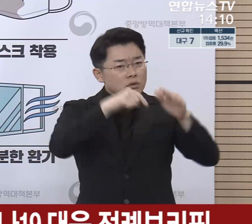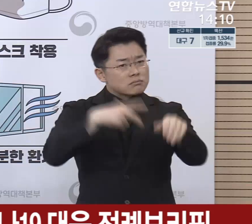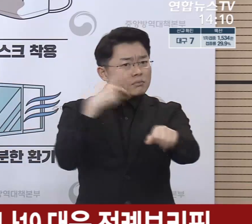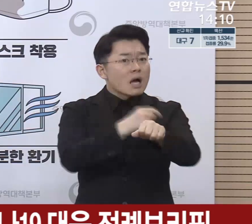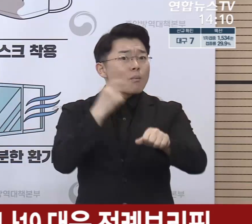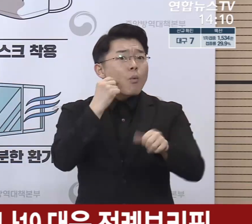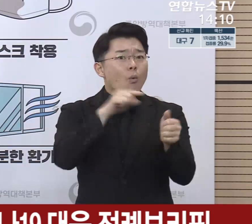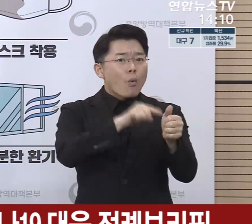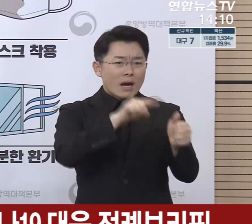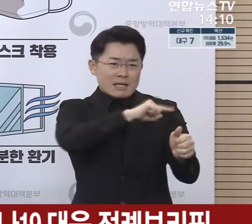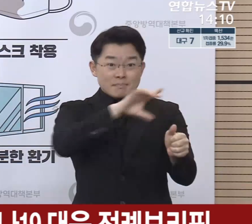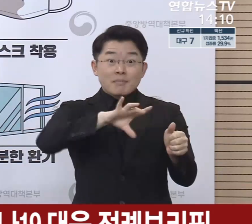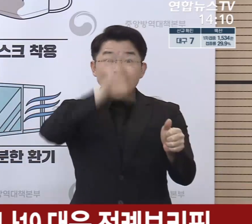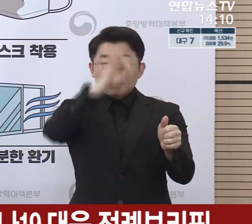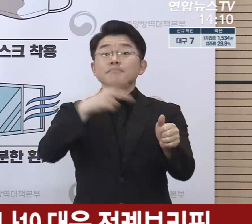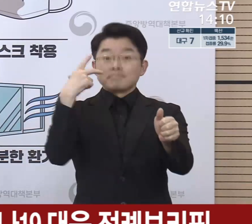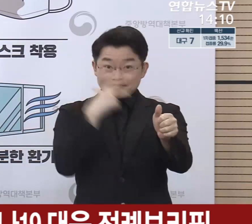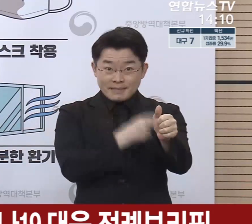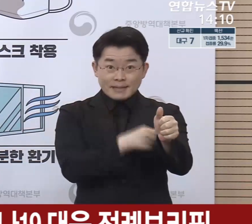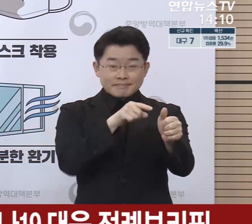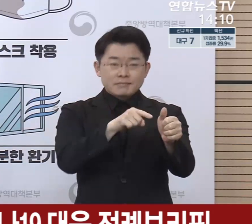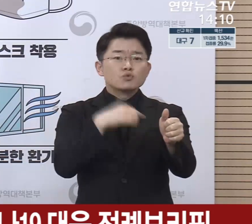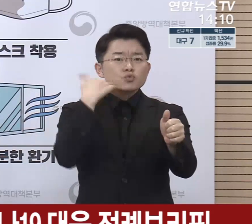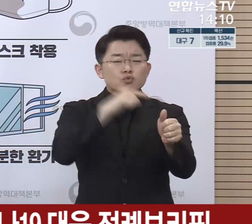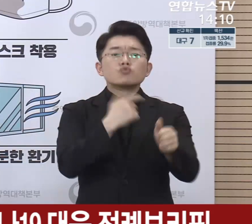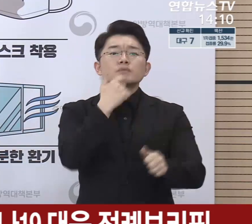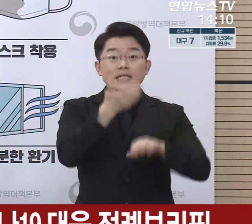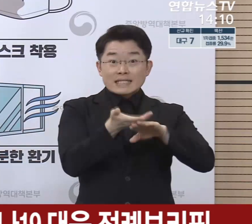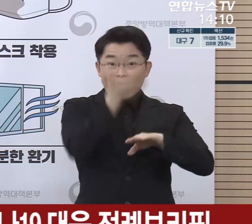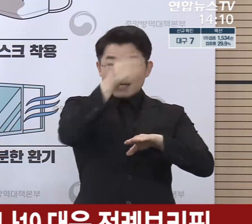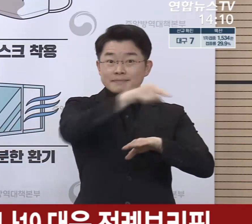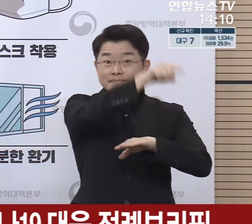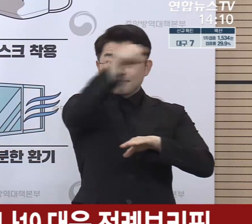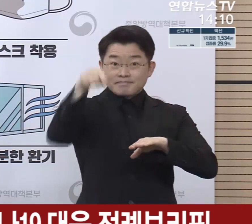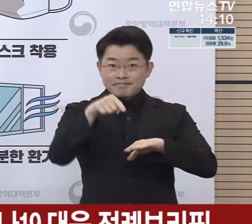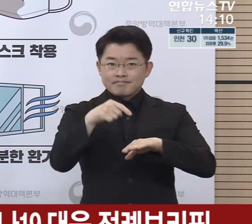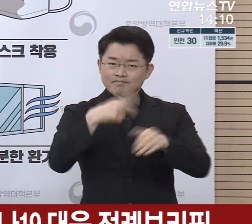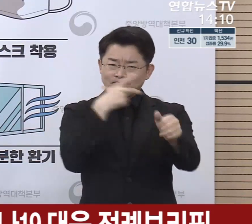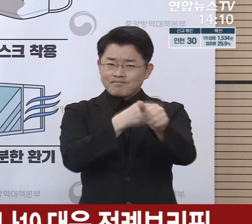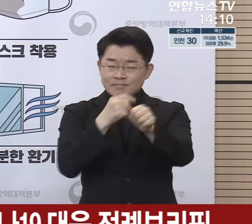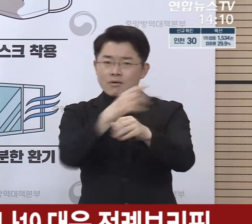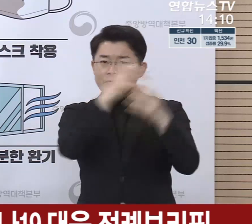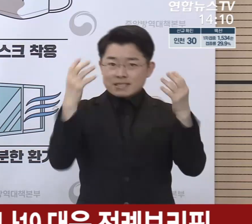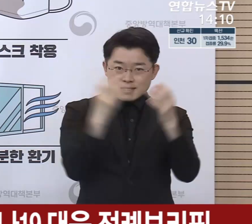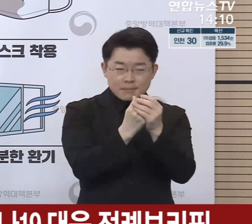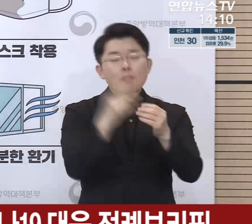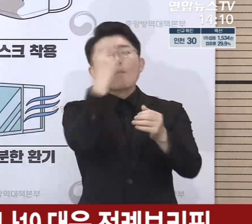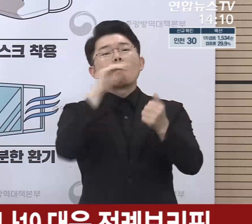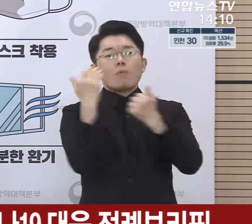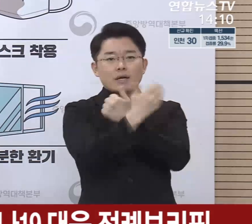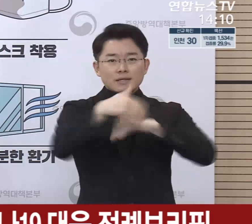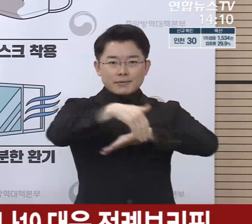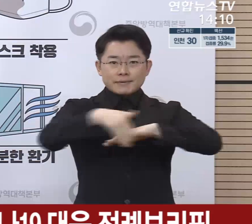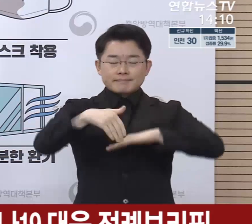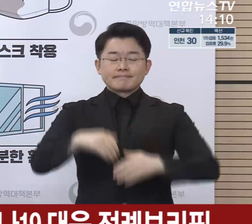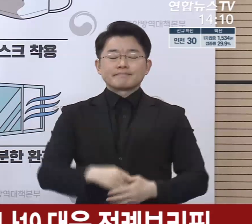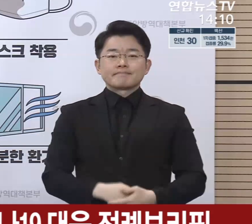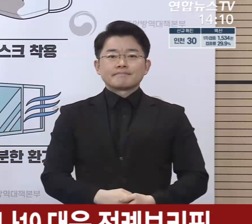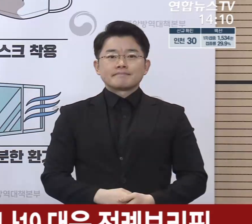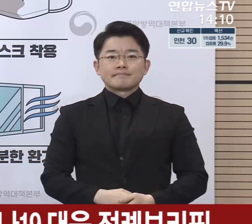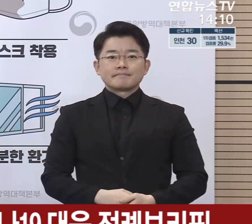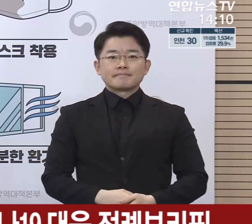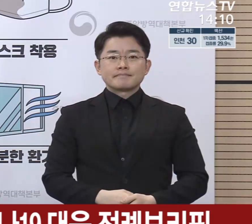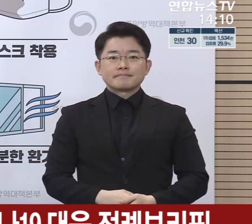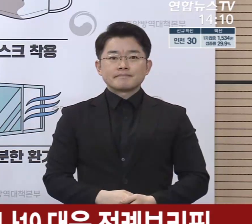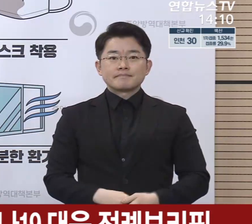미접종자를 최우선적으로 접종하여 60세 이상의 고령층 등 상반기 1차 접종을 마무리하도록